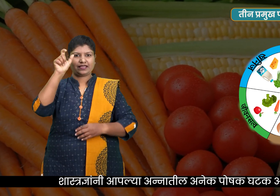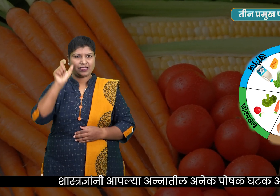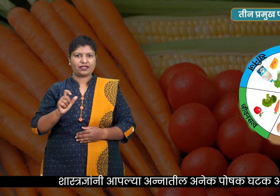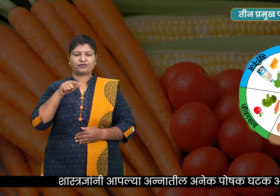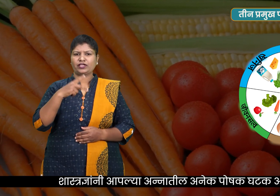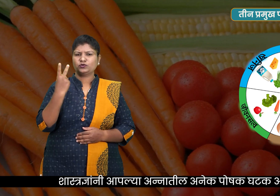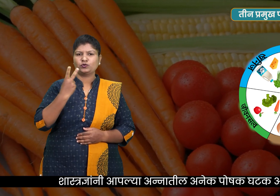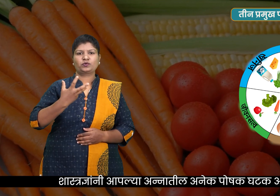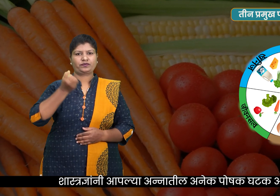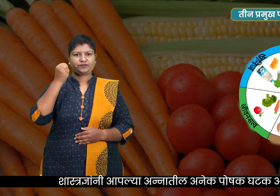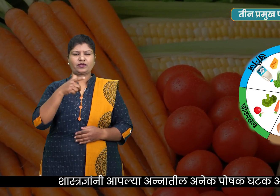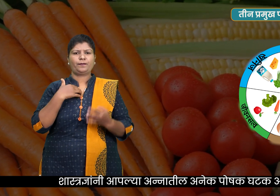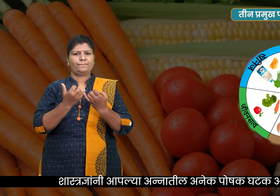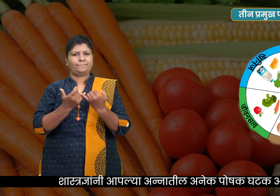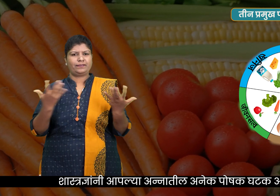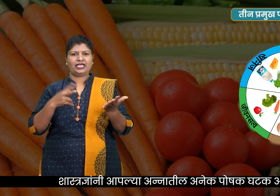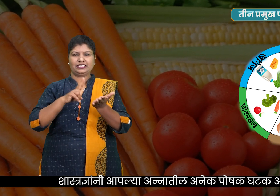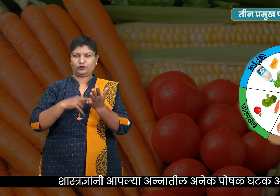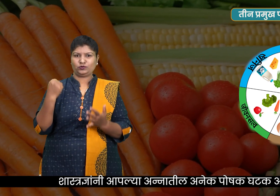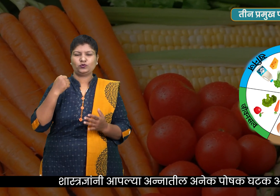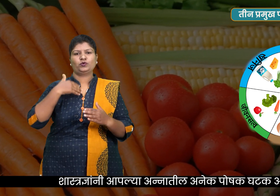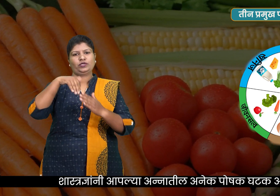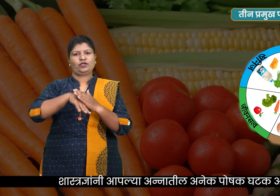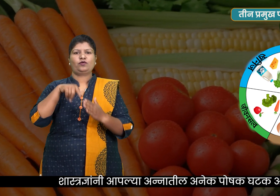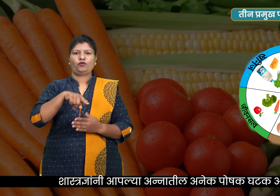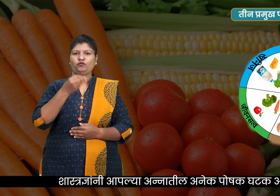शास्त्रज्ञांनी आपल्या अन्नातील अनेक पोषक घटक ओळखले आहेत.